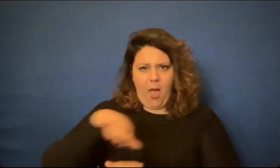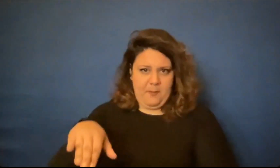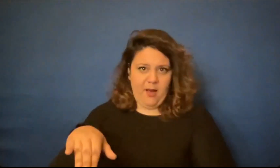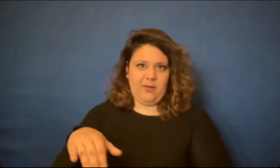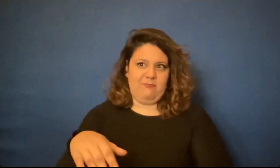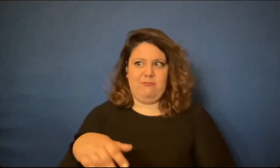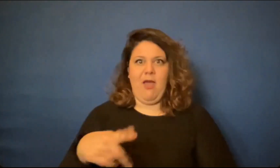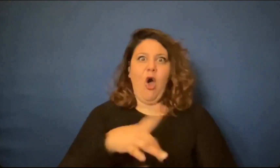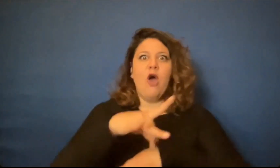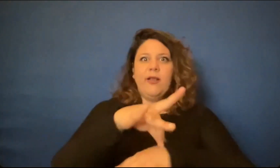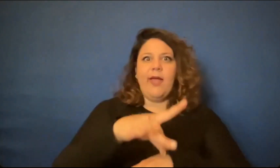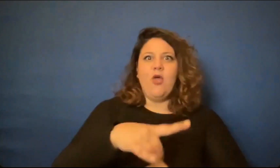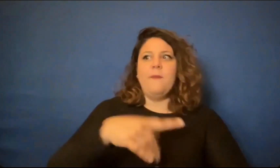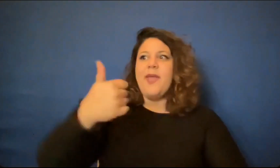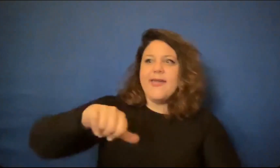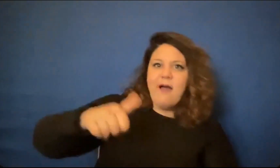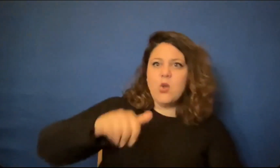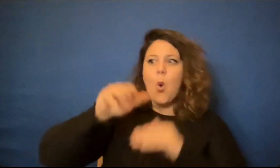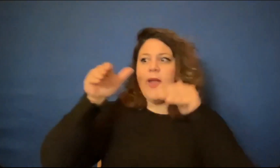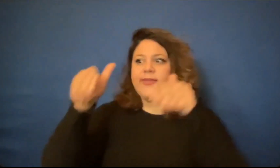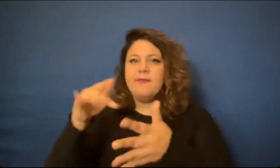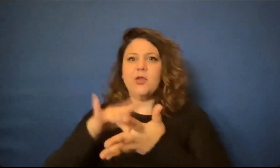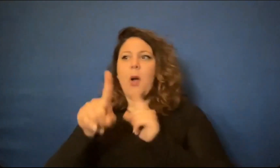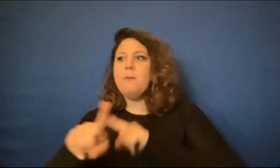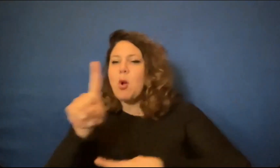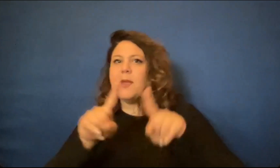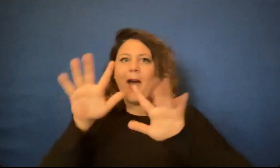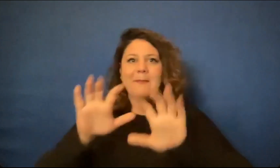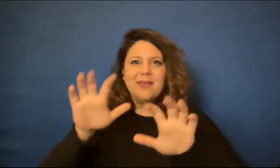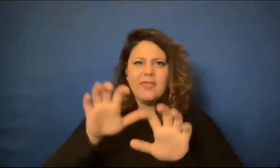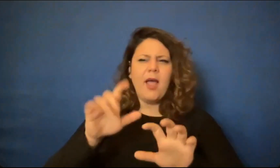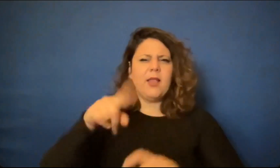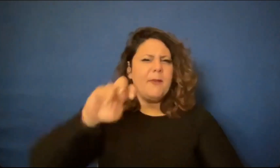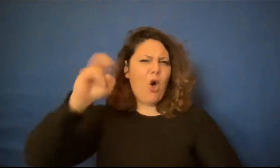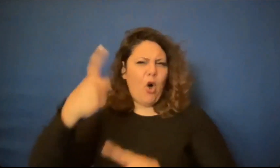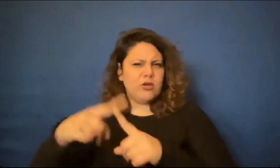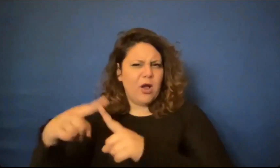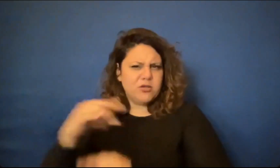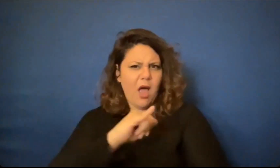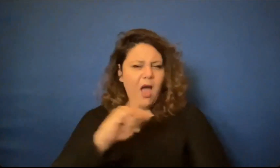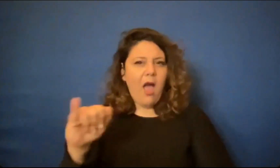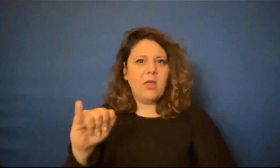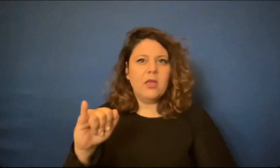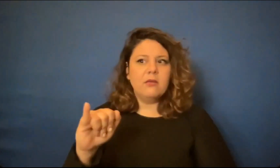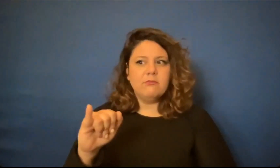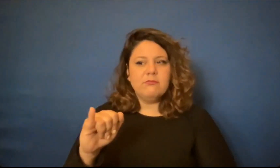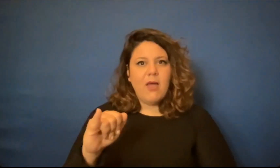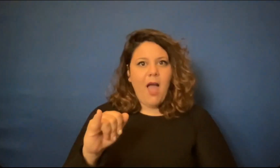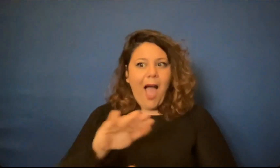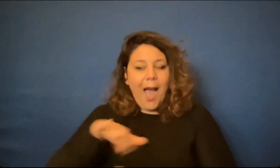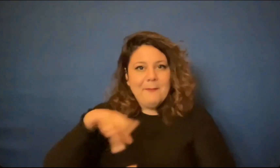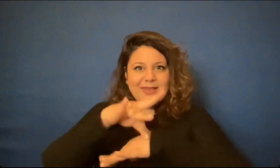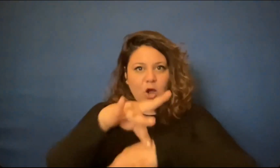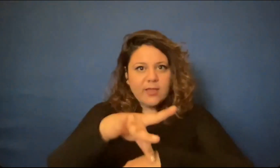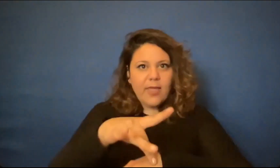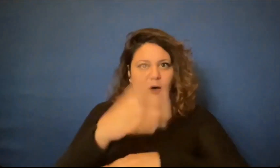intervenir en las dificultades de aprendizaje y otras cuantas cosas y otras cuantas funciones que sabemos que tienen, ¿no? Necesitamos esos especialistas